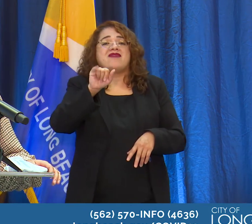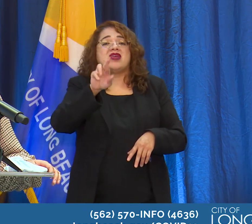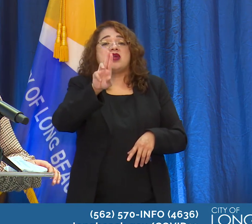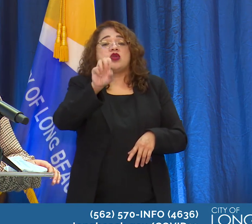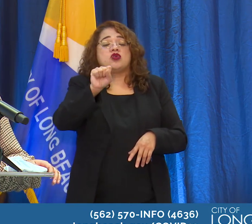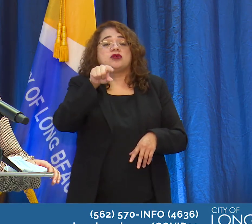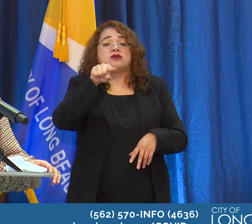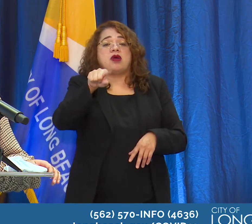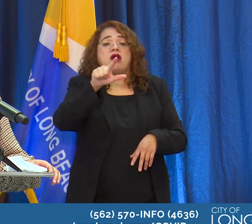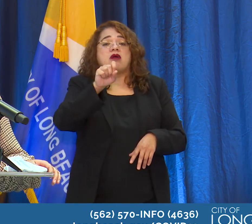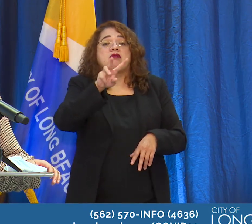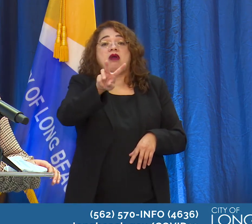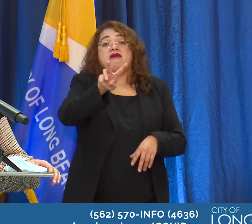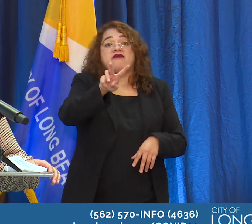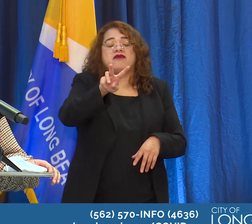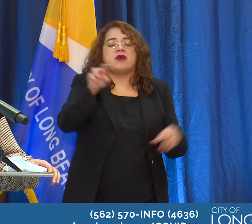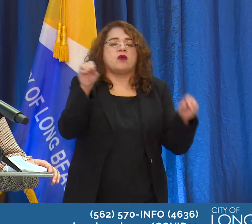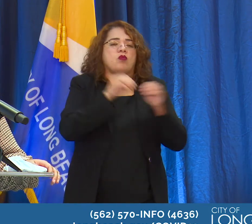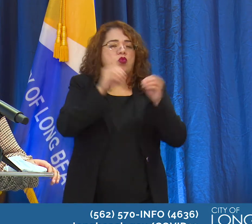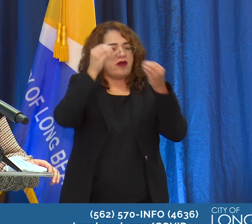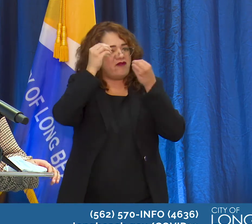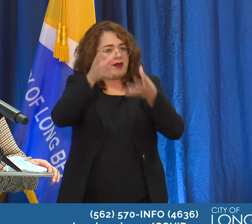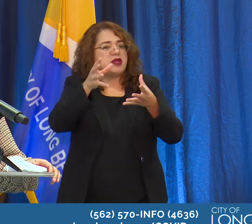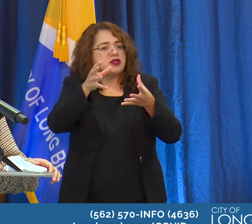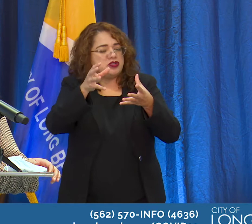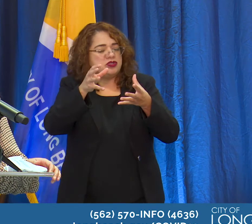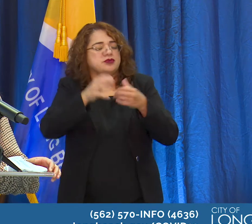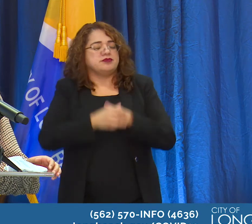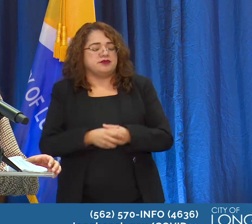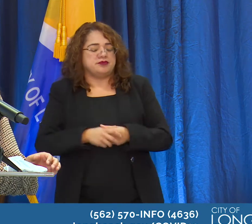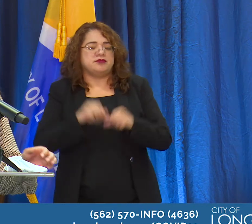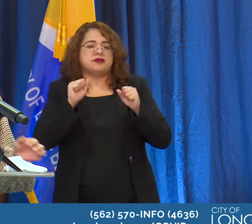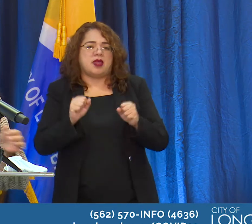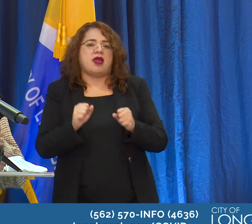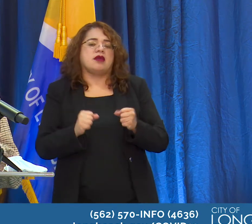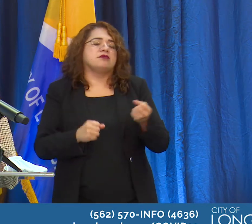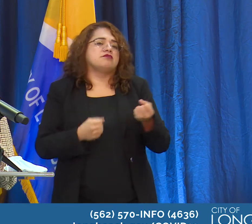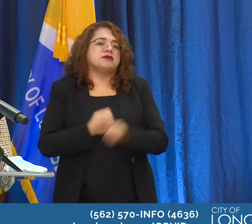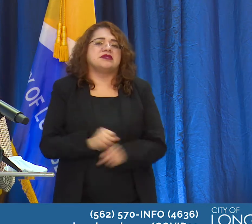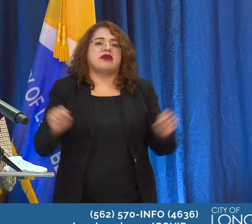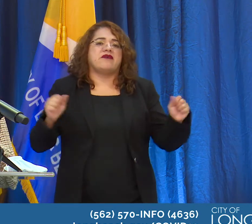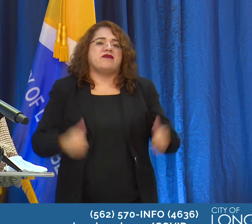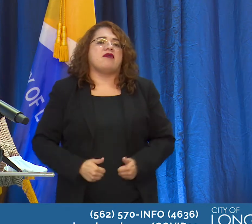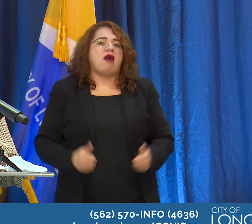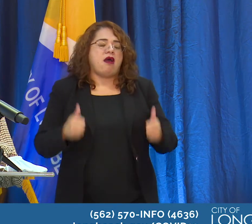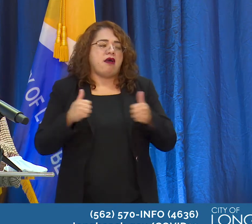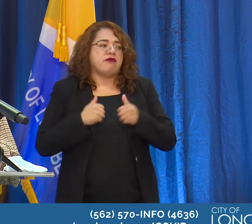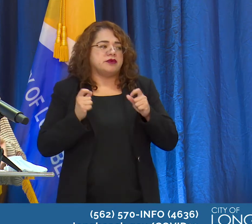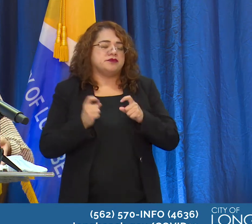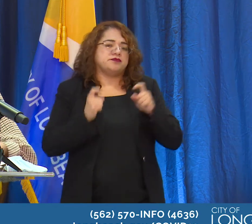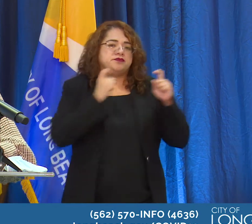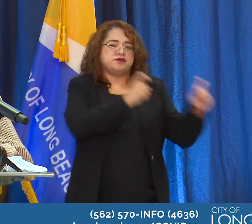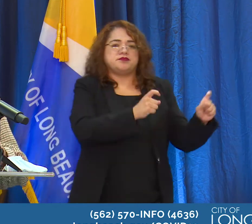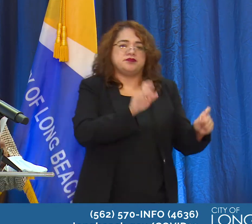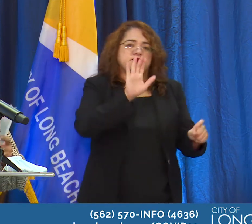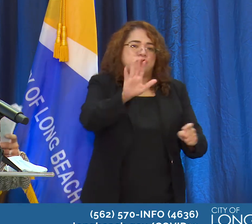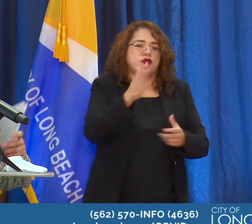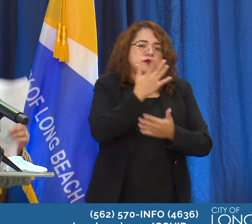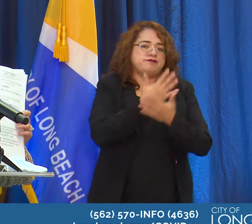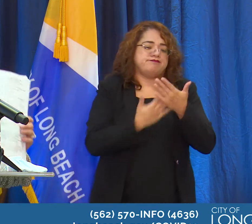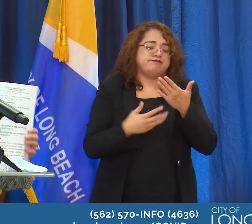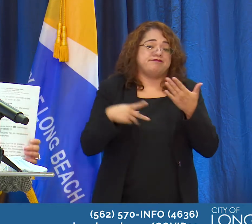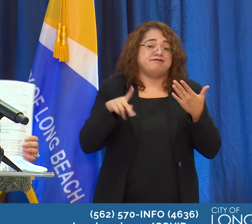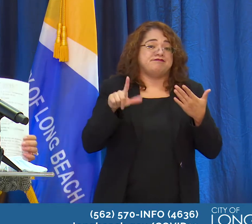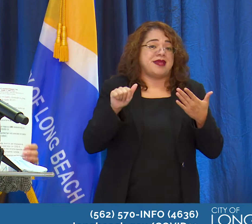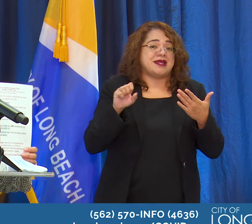coronavirus.gov para más información y puede ayudarnos a salvar vidas. Vamos a hablar ahora